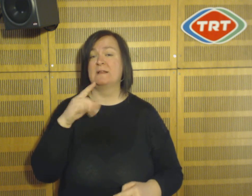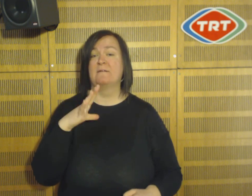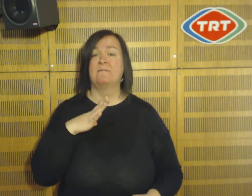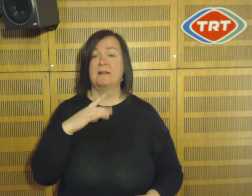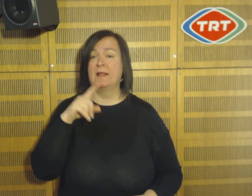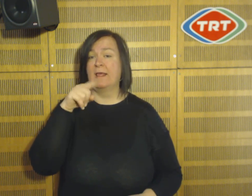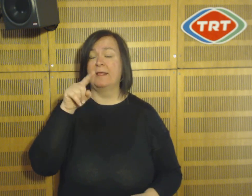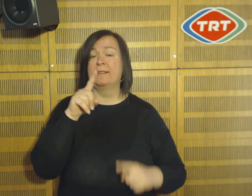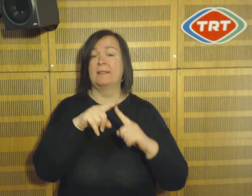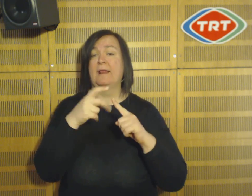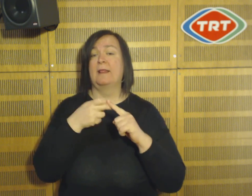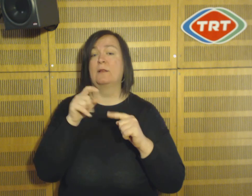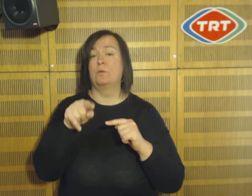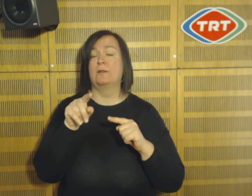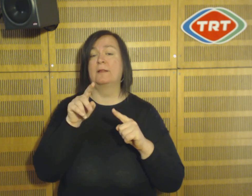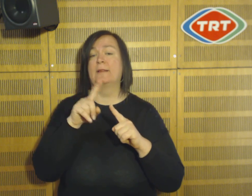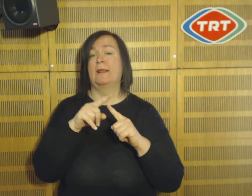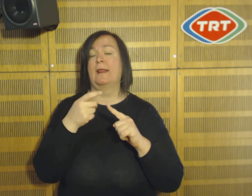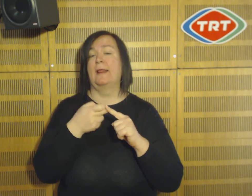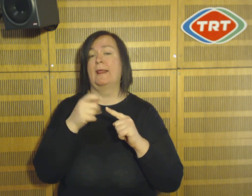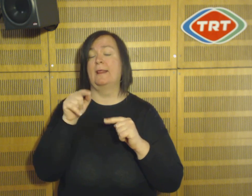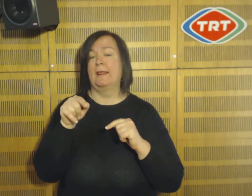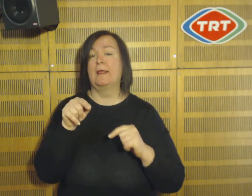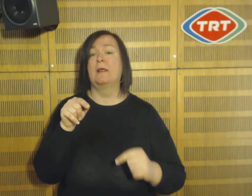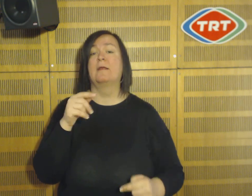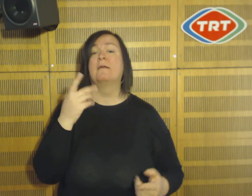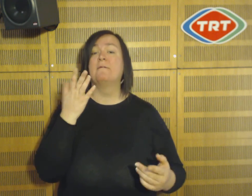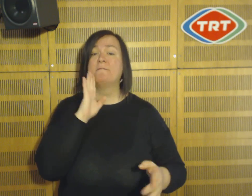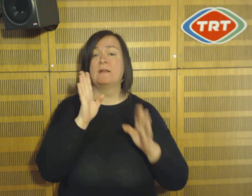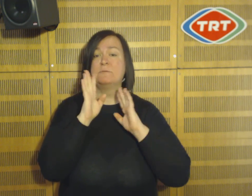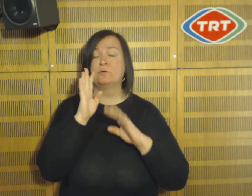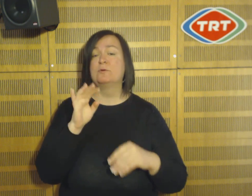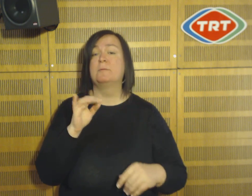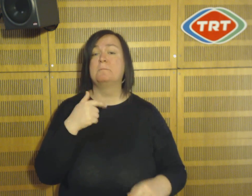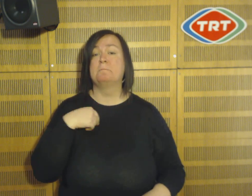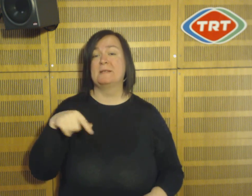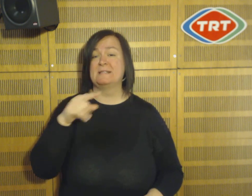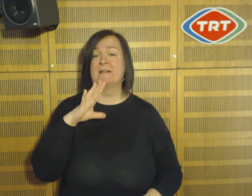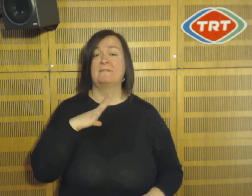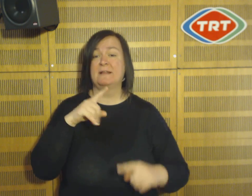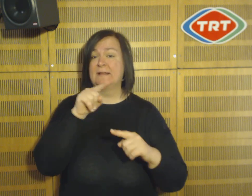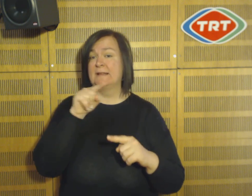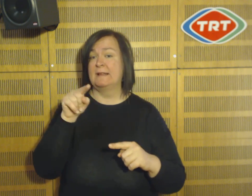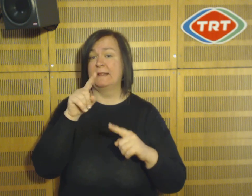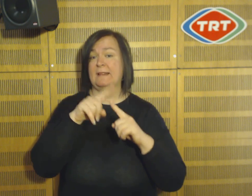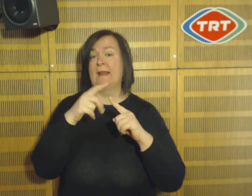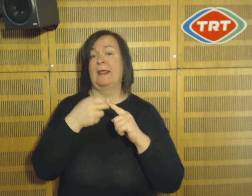@ trt.net.tr ve Facebook adresimiz bizde varız TRT